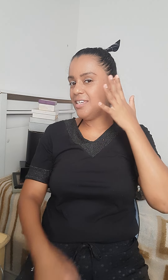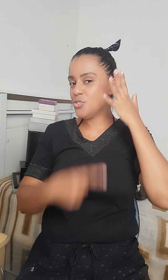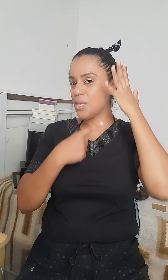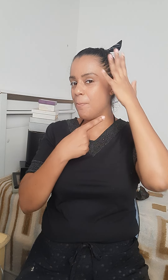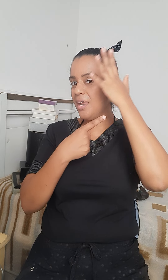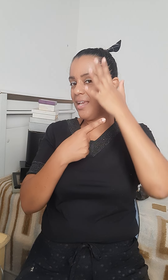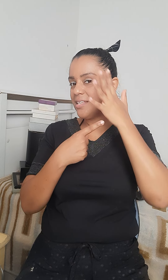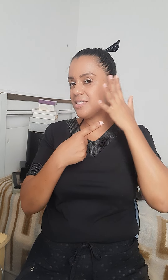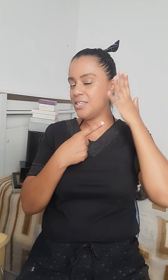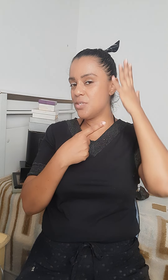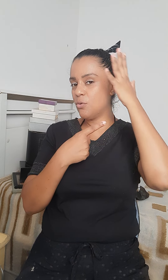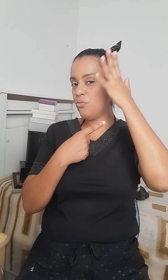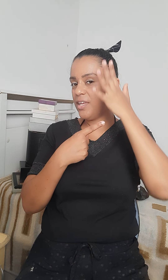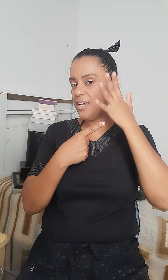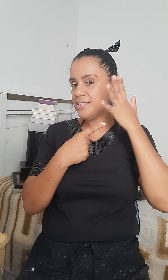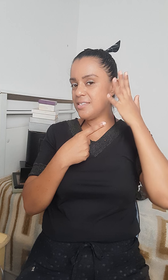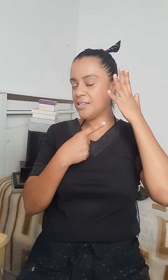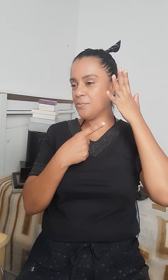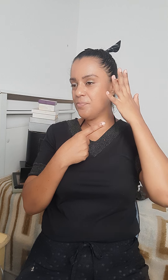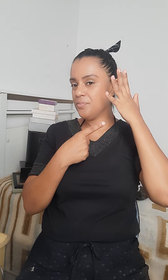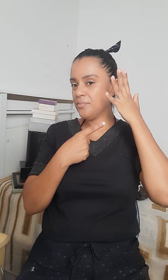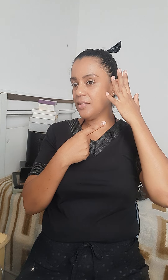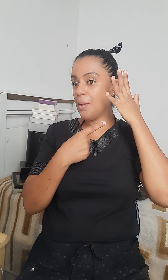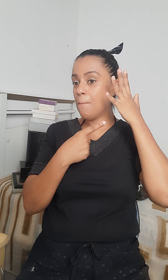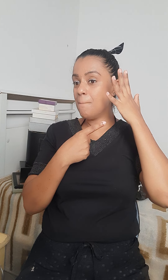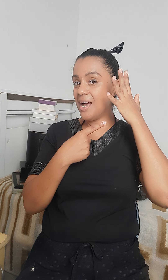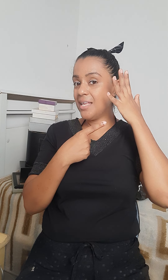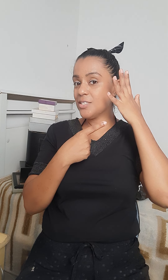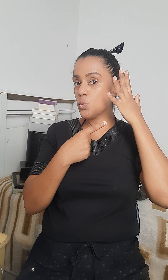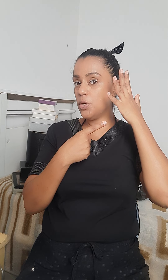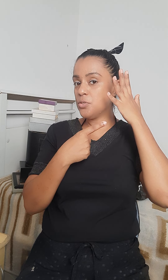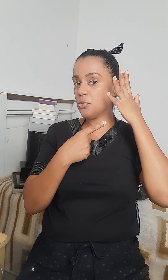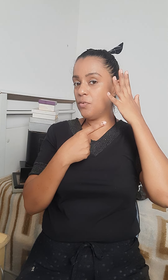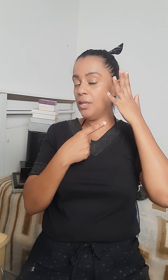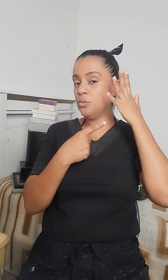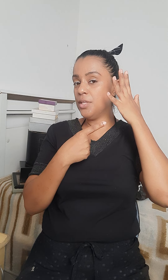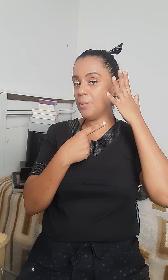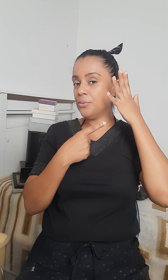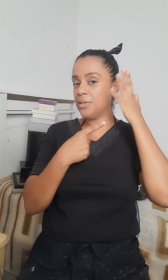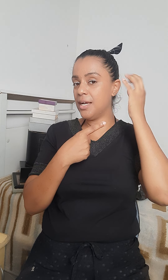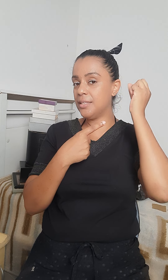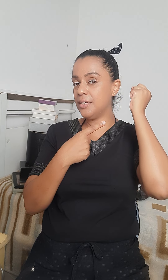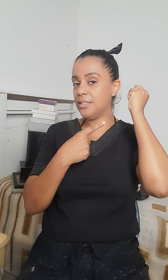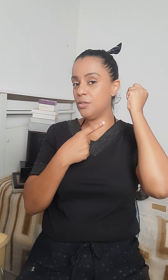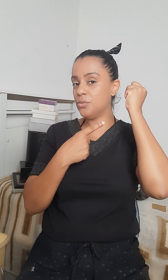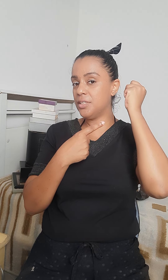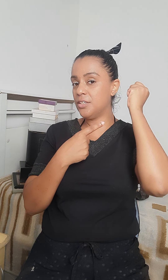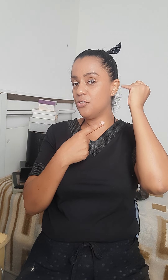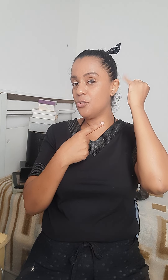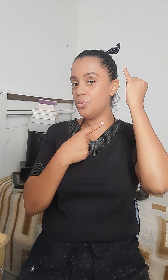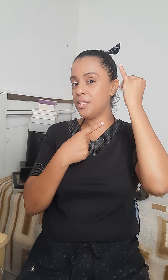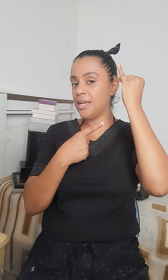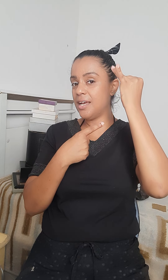Isso é palestra, isso é conferência. Mas eu estou falando de madrugada, então eu vou ter que soltar